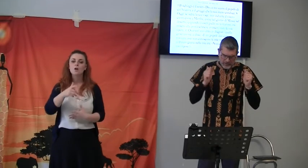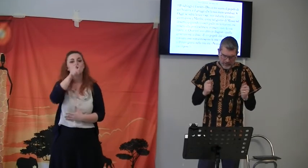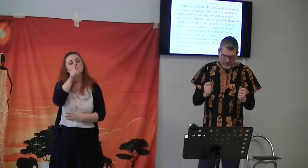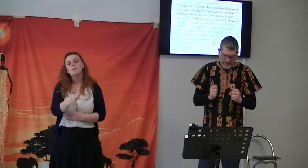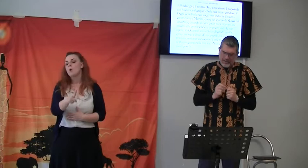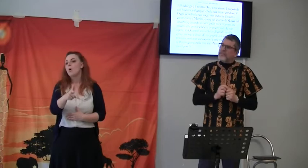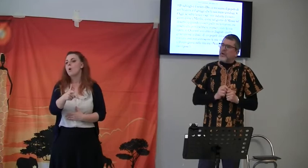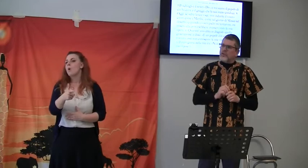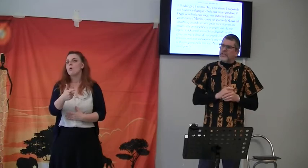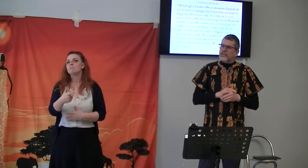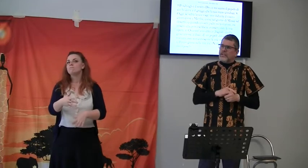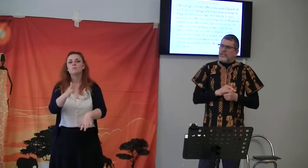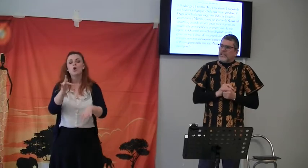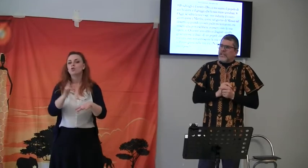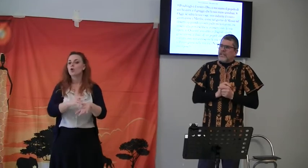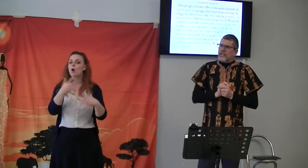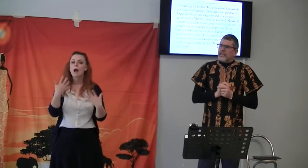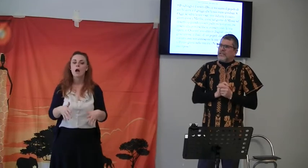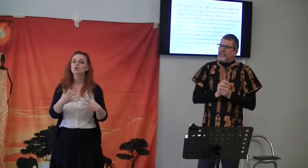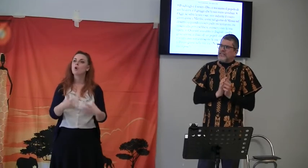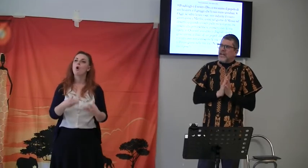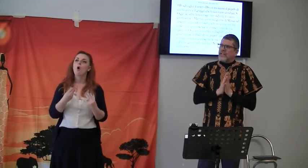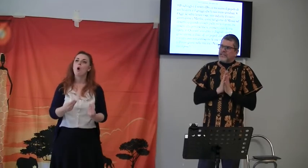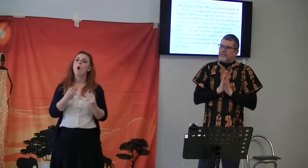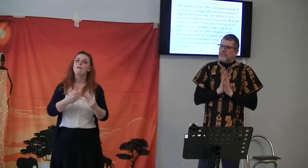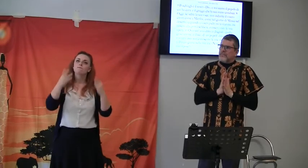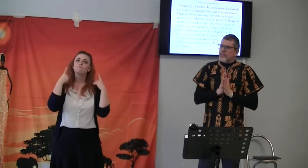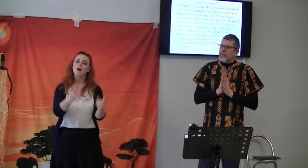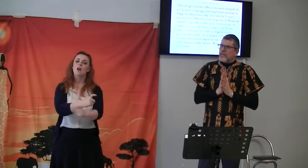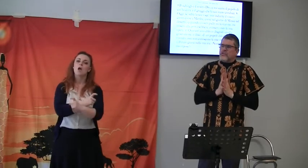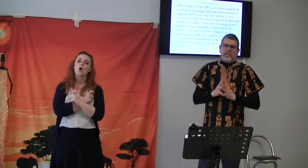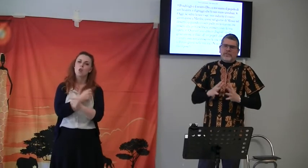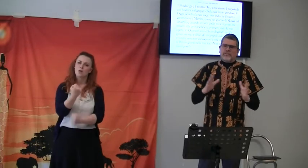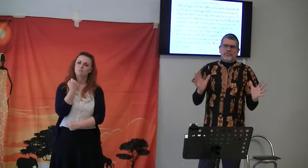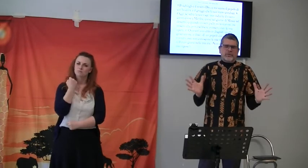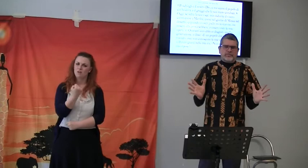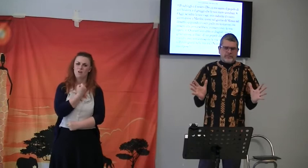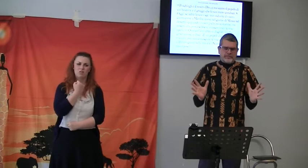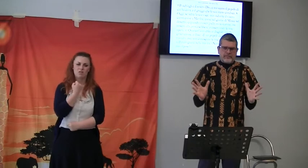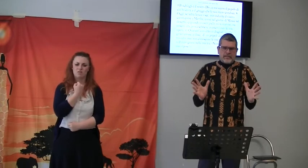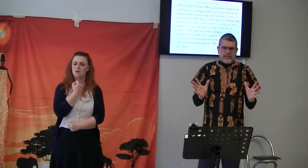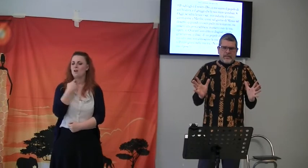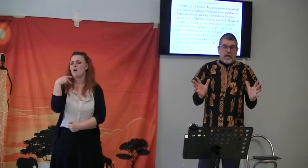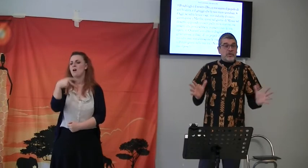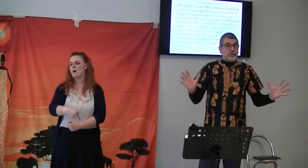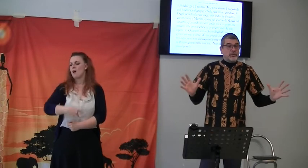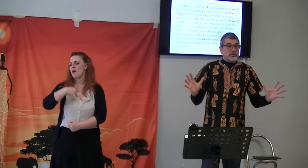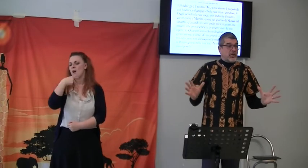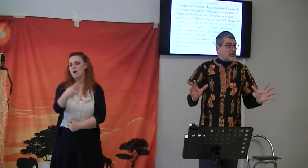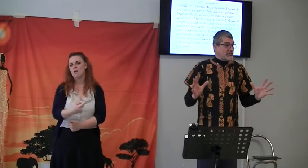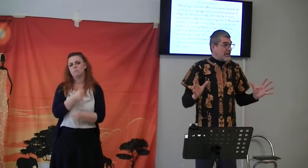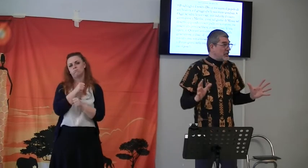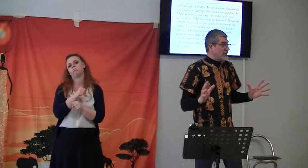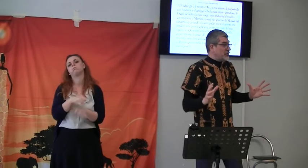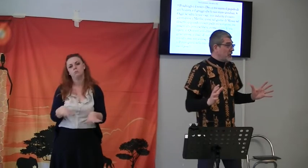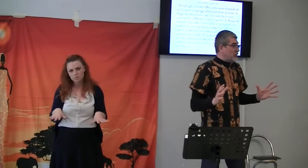sotto la potenza del faraone per tanti anni. Non ce la facevano più. A un certo punto Dio